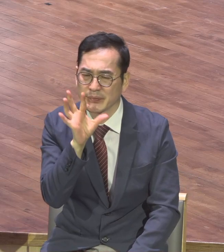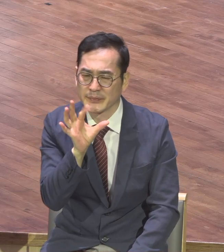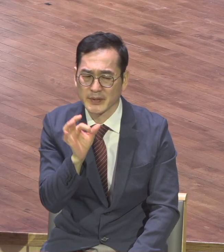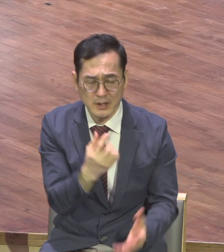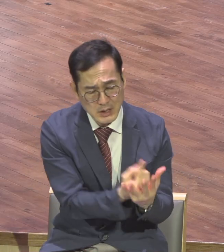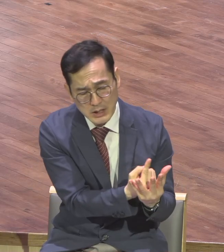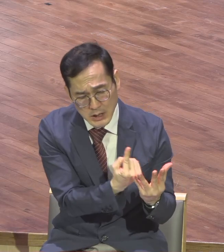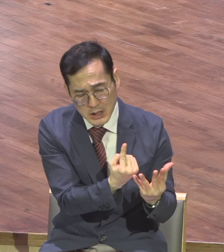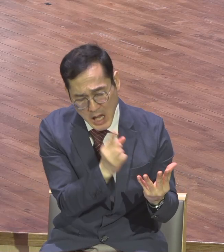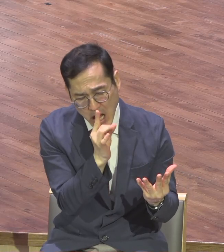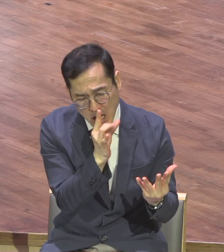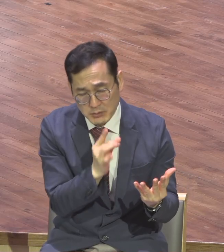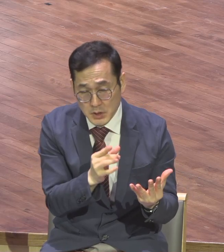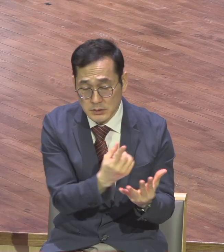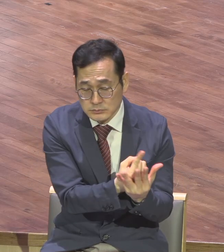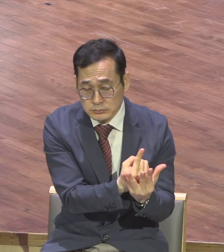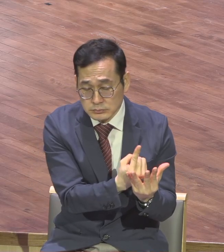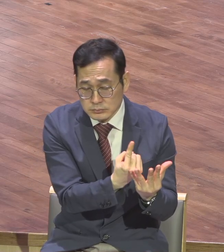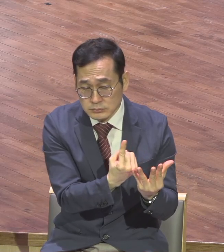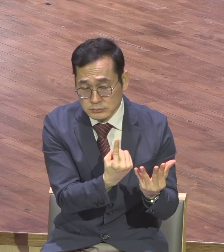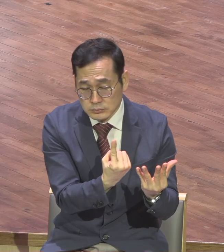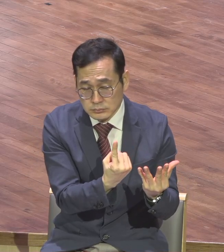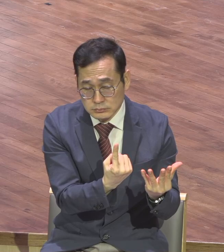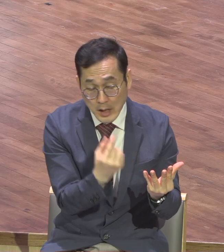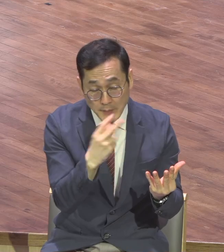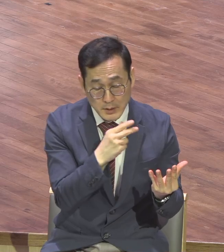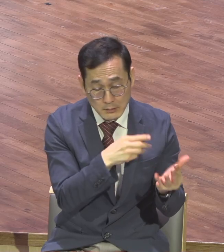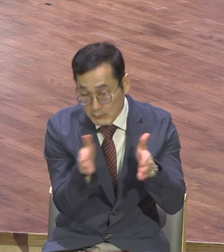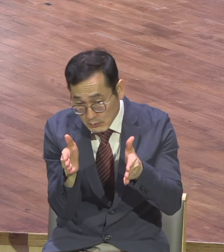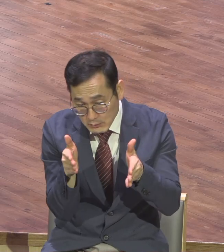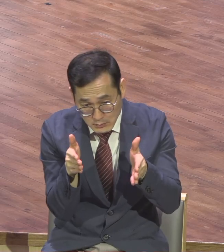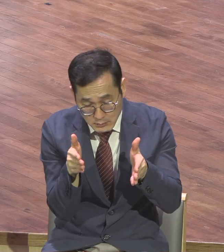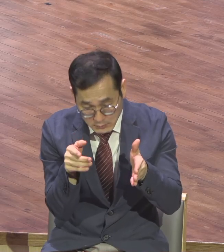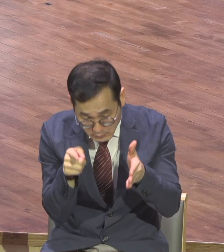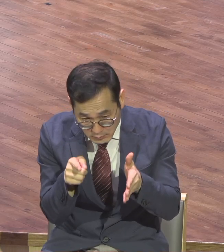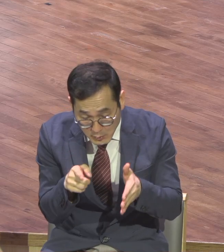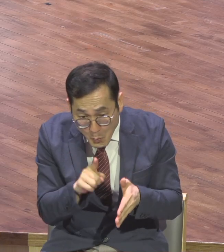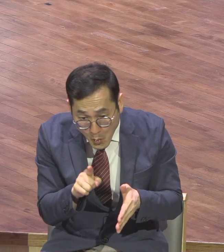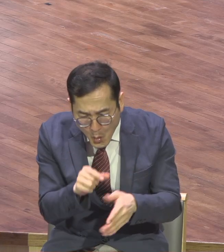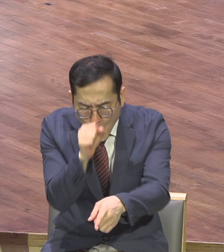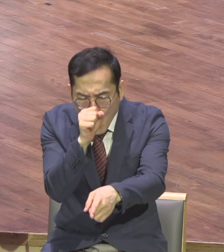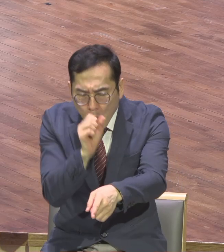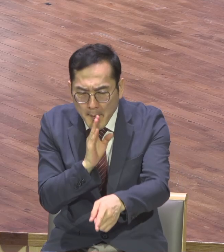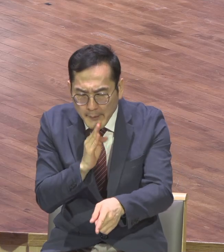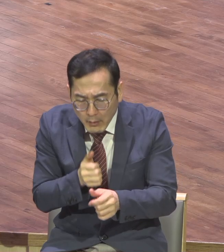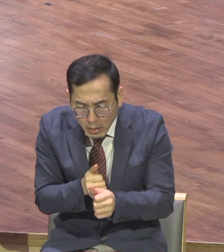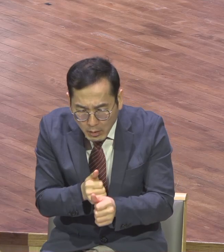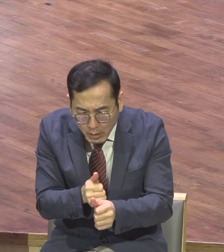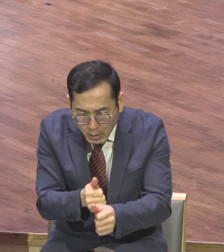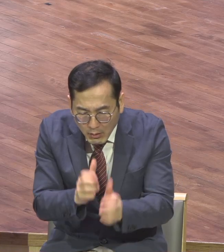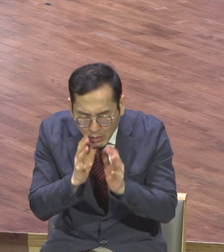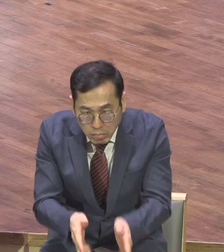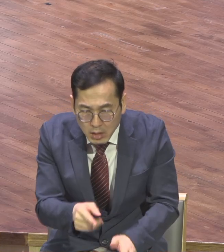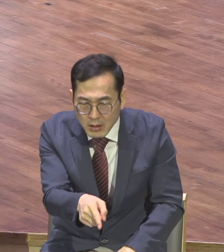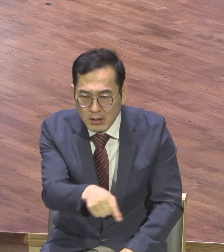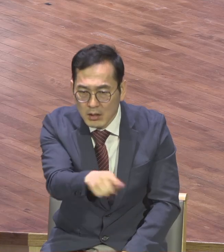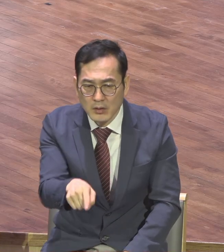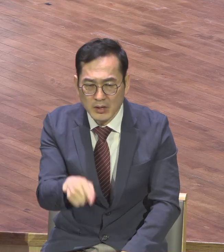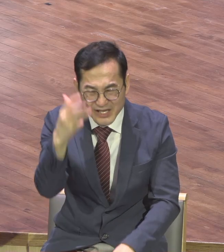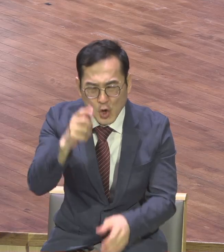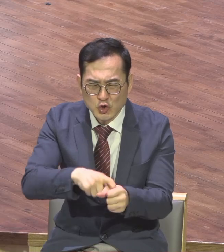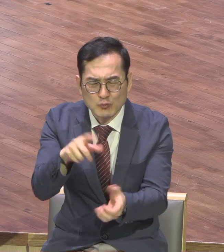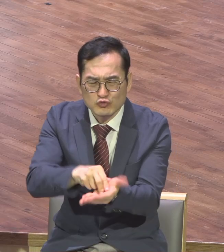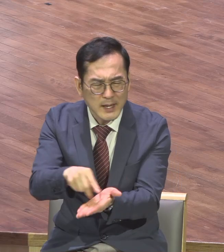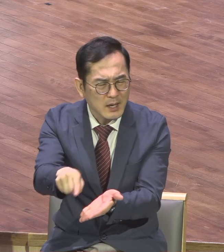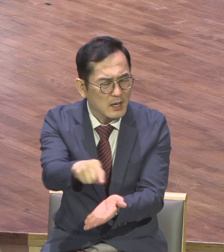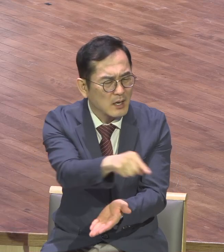그러면 계속해서 이상하게 더 깊은 데 빠져들게 돼 있어요. 뭔가 하면 할수록 더 심각한 영적 문제에